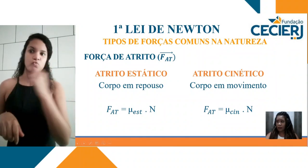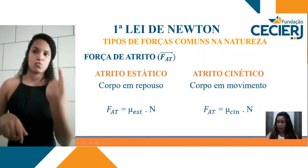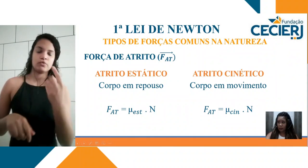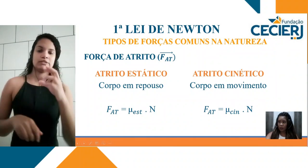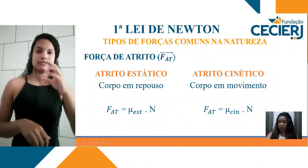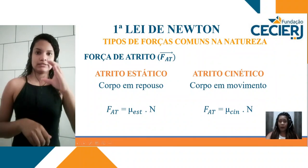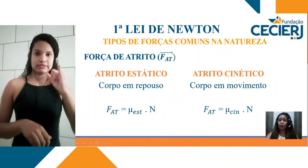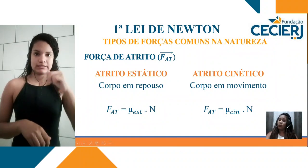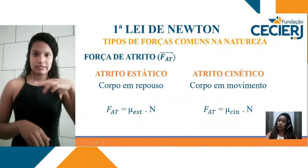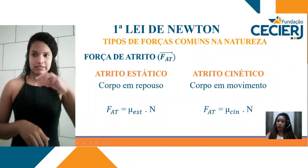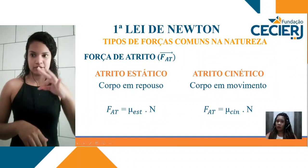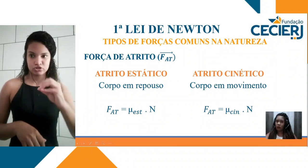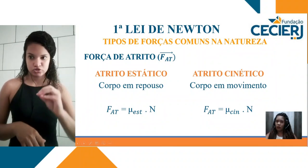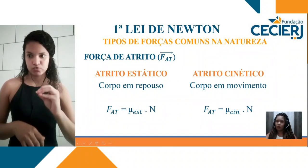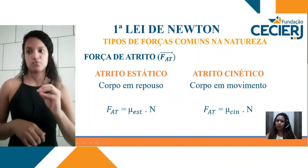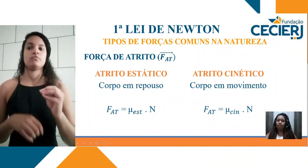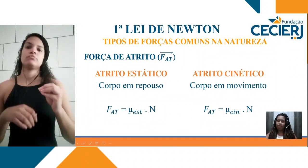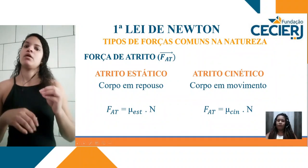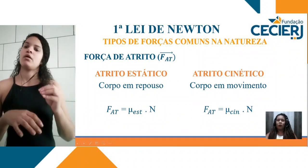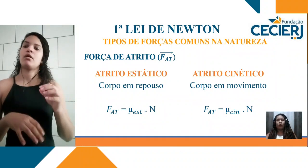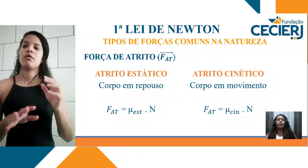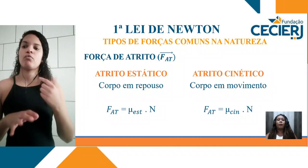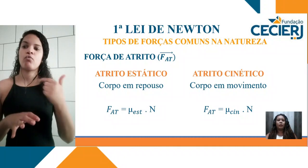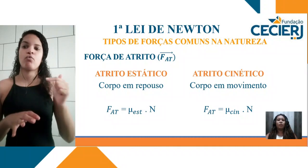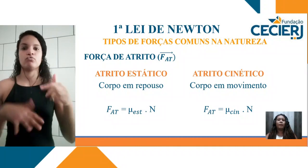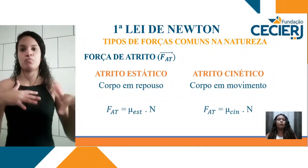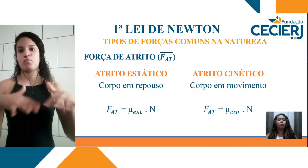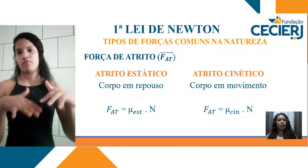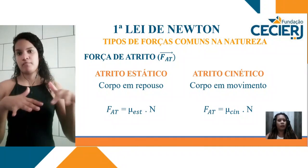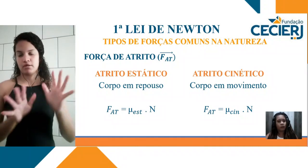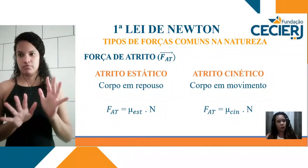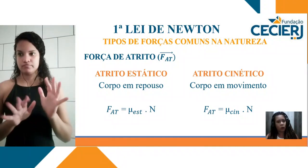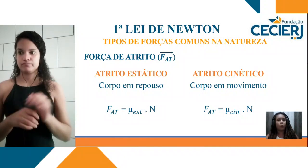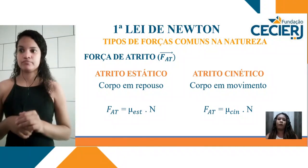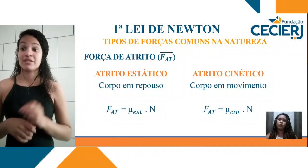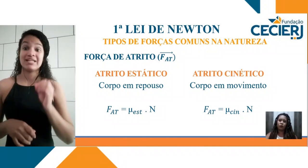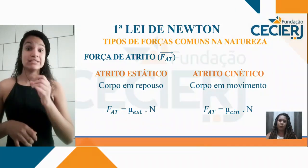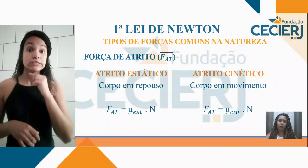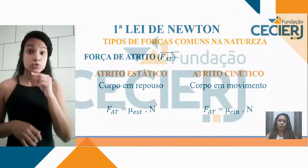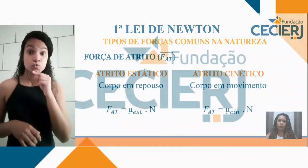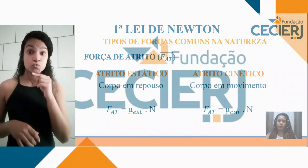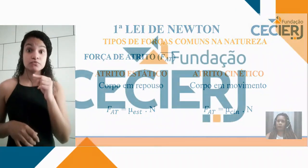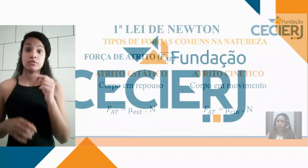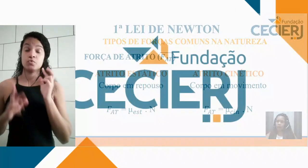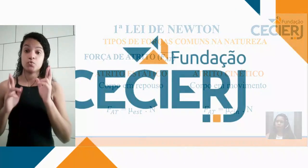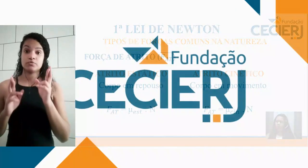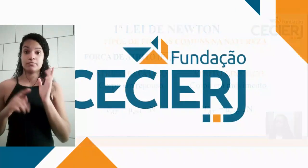FAT cinética. Eu espero que eu tenha ajudado os senhores. Qualquer coisa podem me chamar no meu Instagram ou o professor do seu polo.